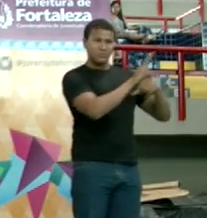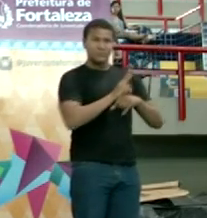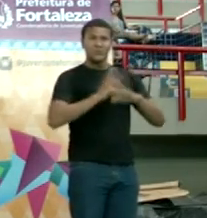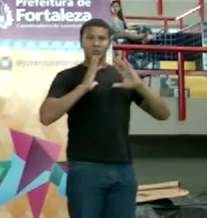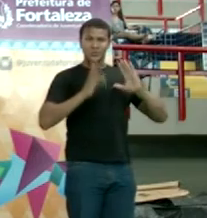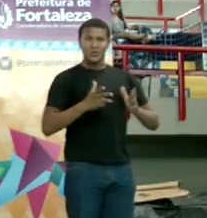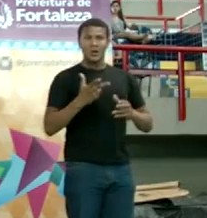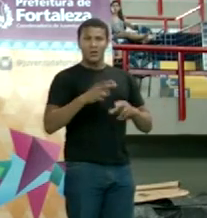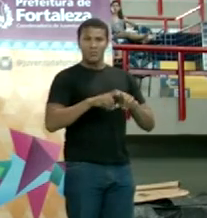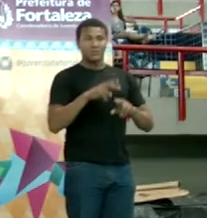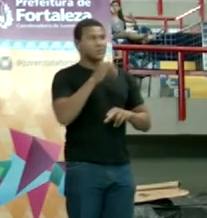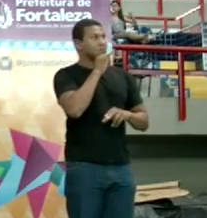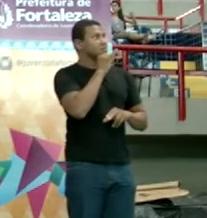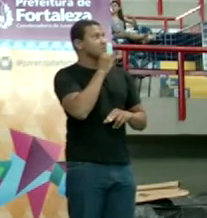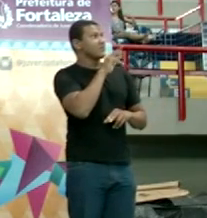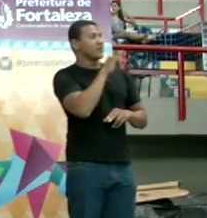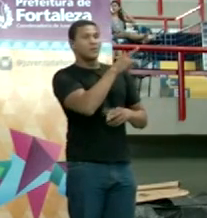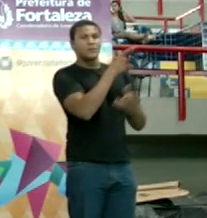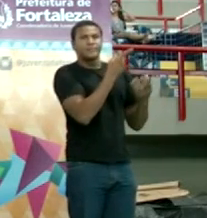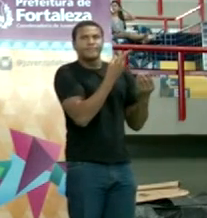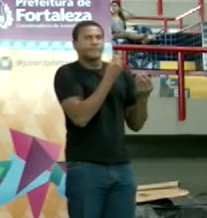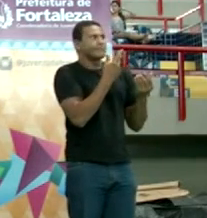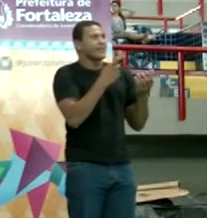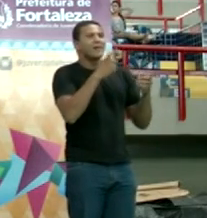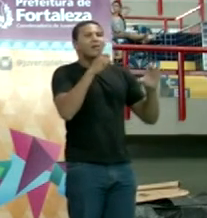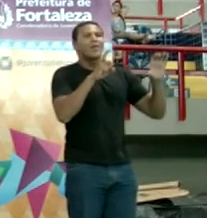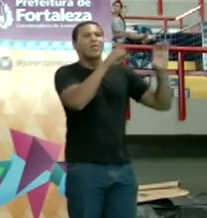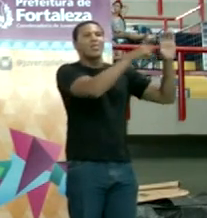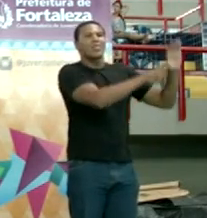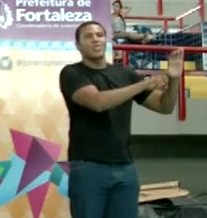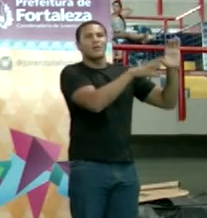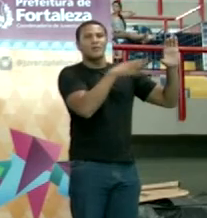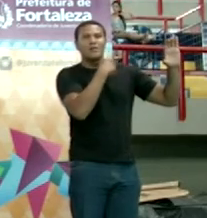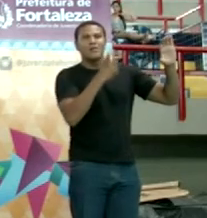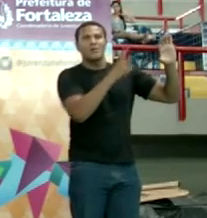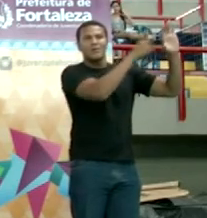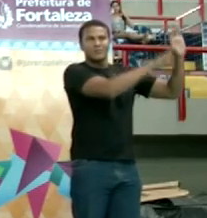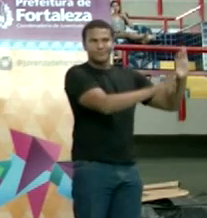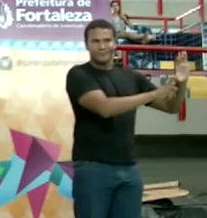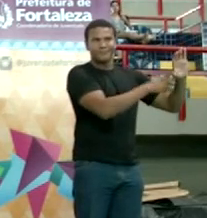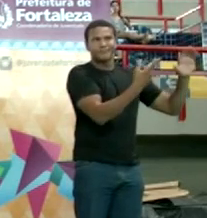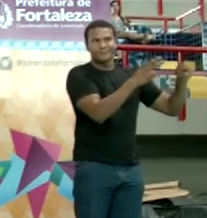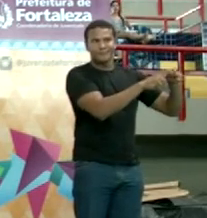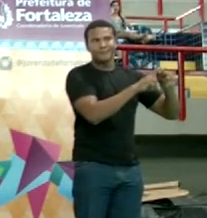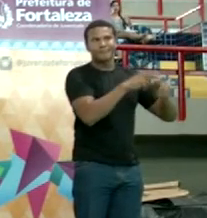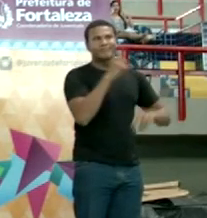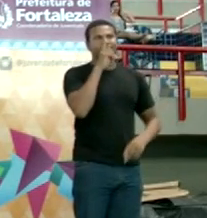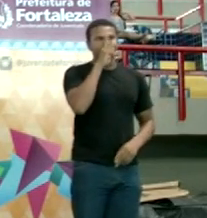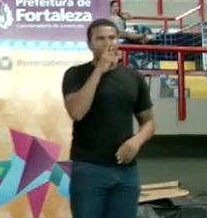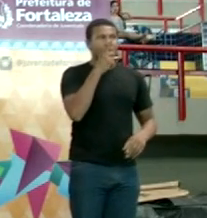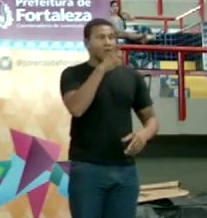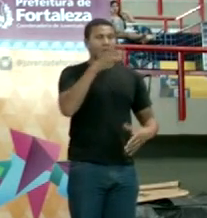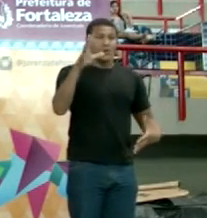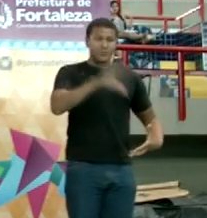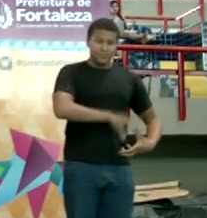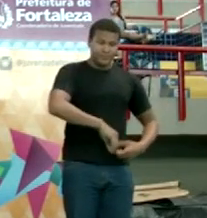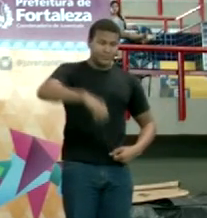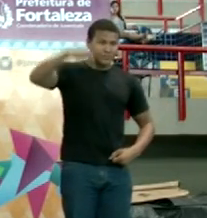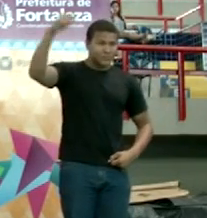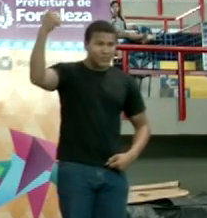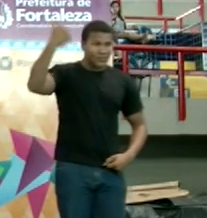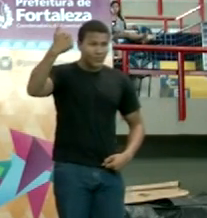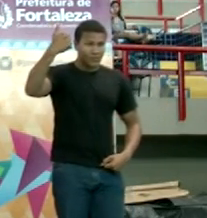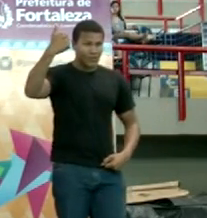e com a independência. Então, Dom Pedro II, ele vai governar enquanto ele tiver o